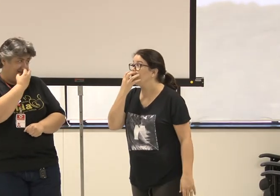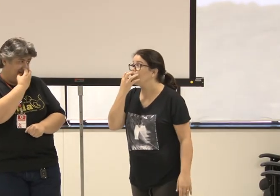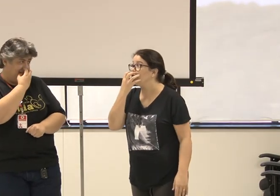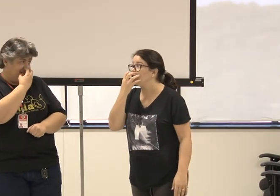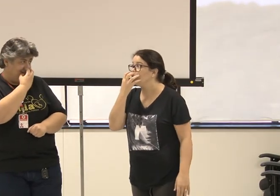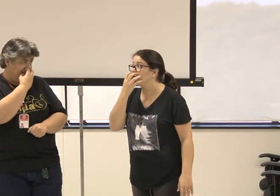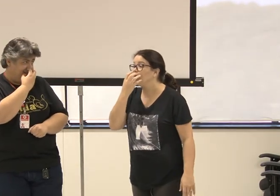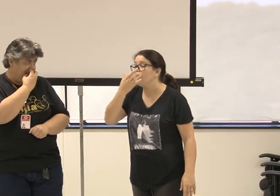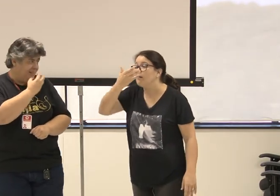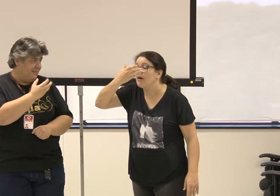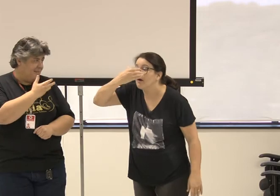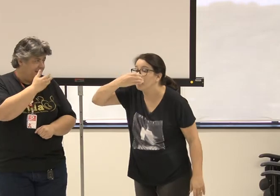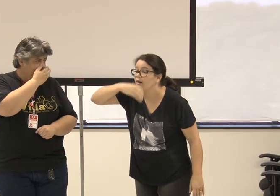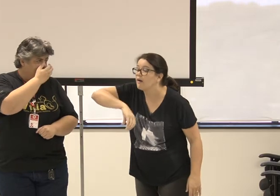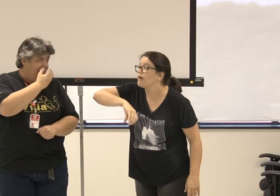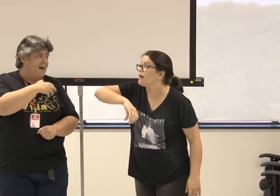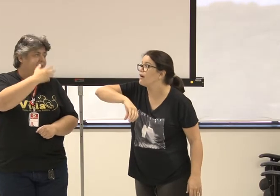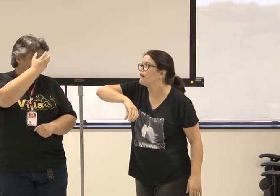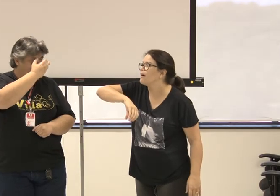Cachorro. é